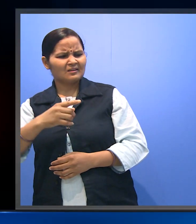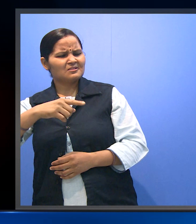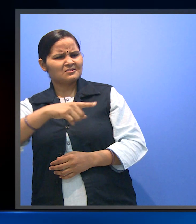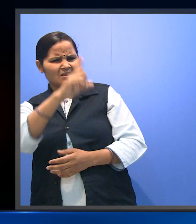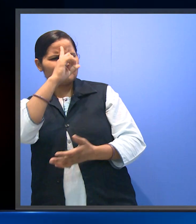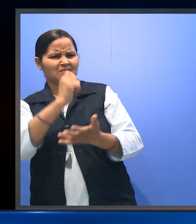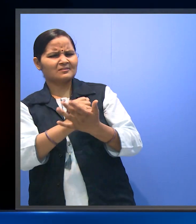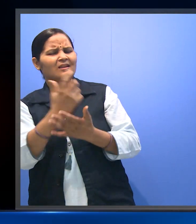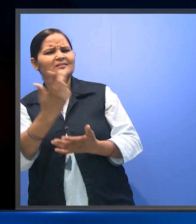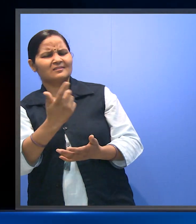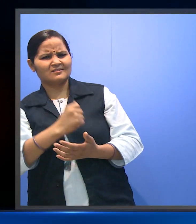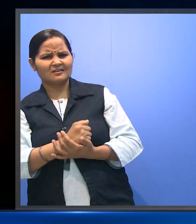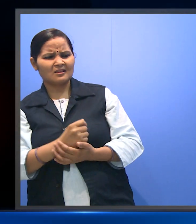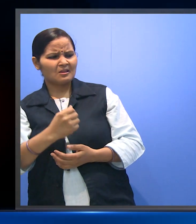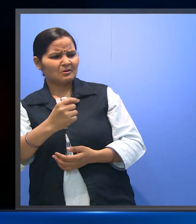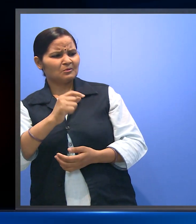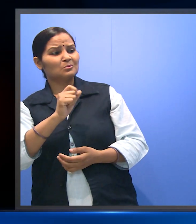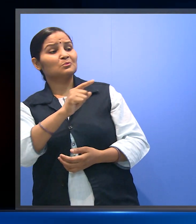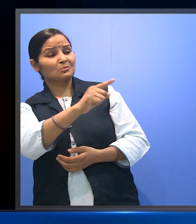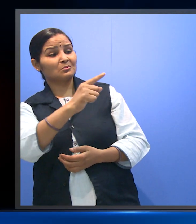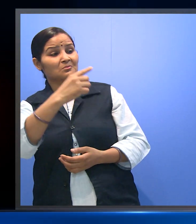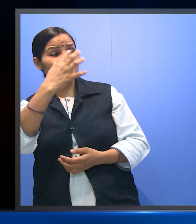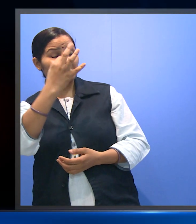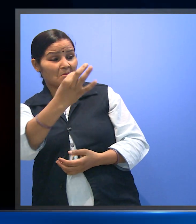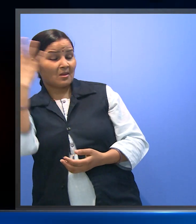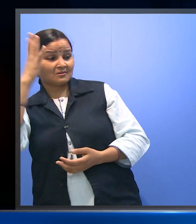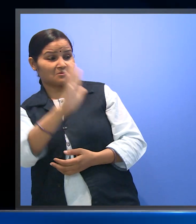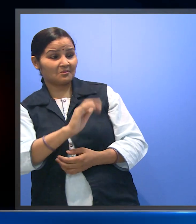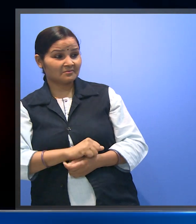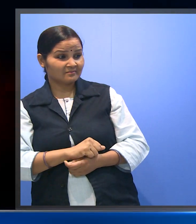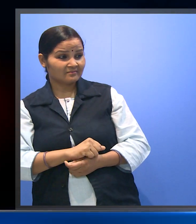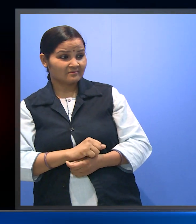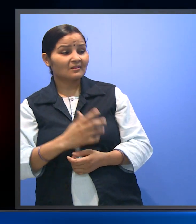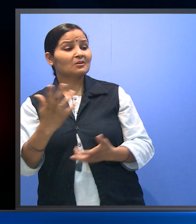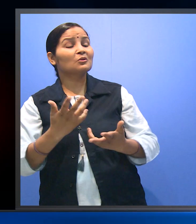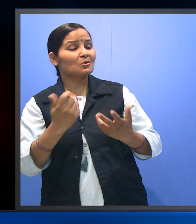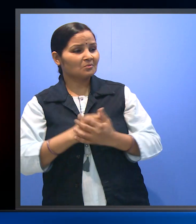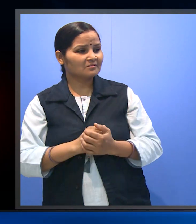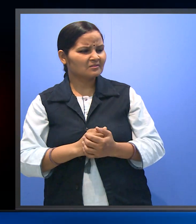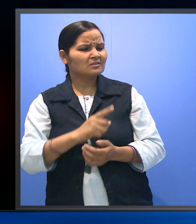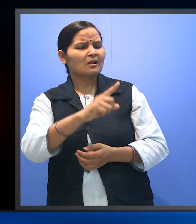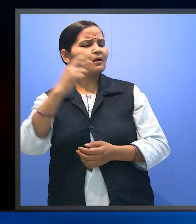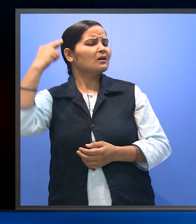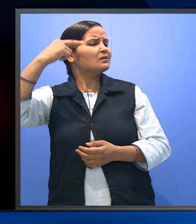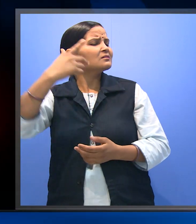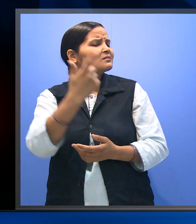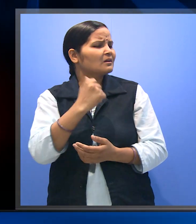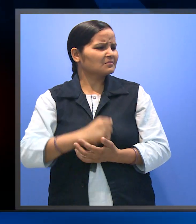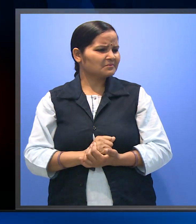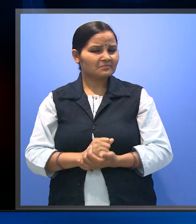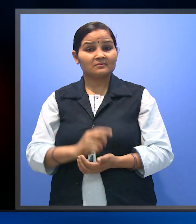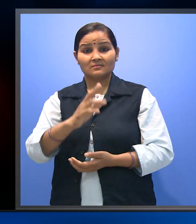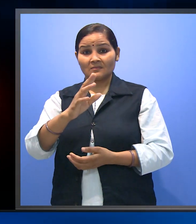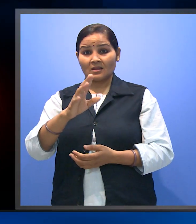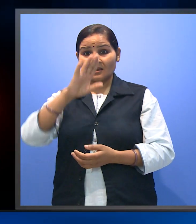कैसे समझते हो कि मैं सर्वश्रेष्ठ हूं, क्यों ऐसा अपने को समझते हो, इसका कारण क्या। तो